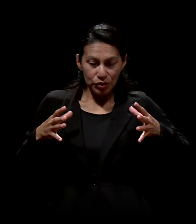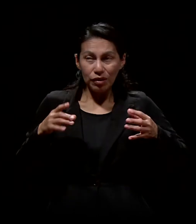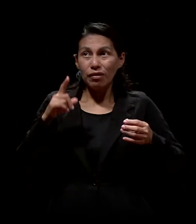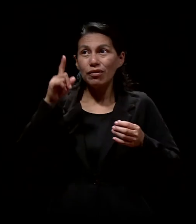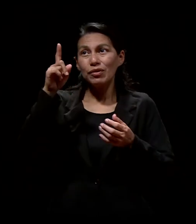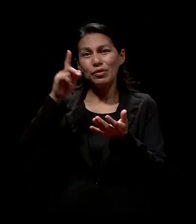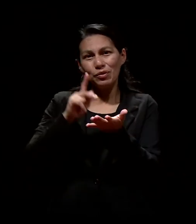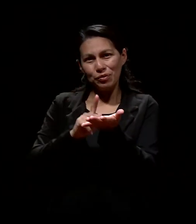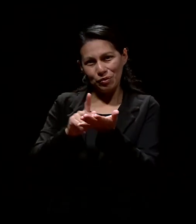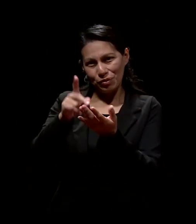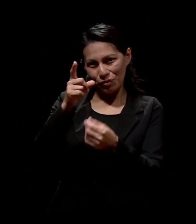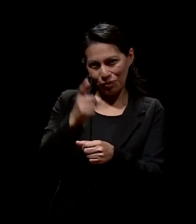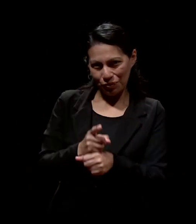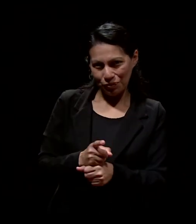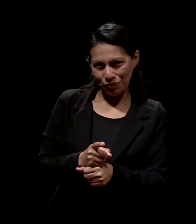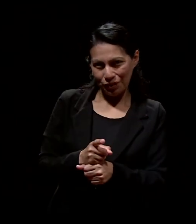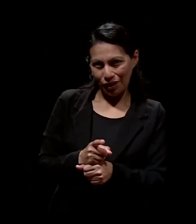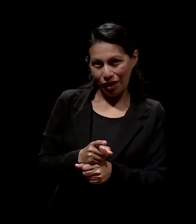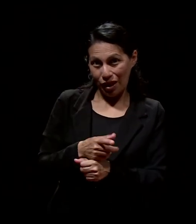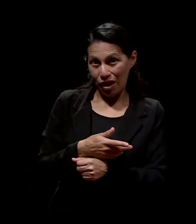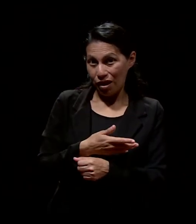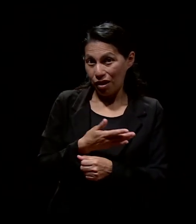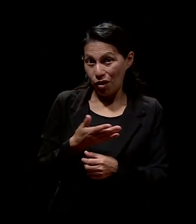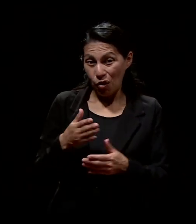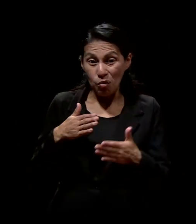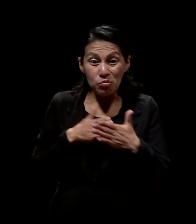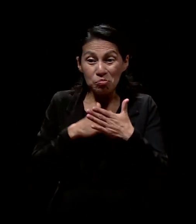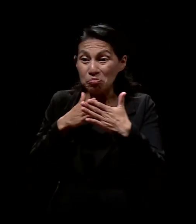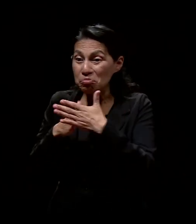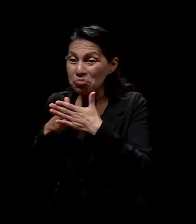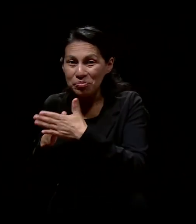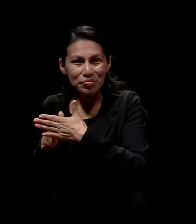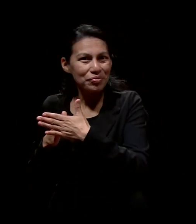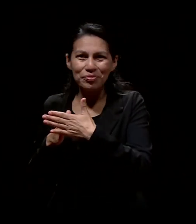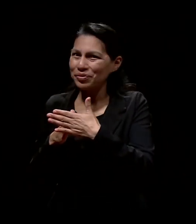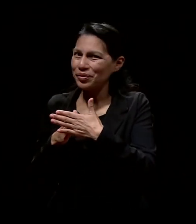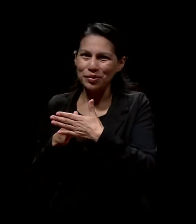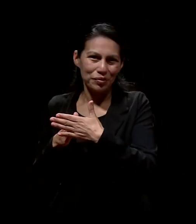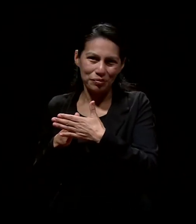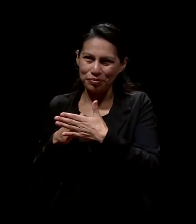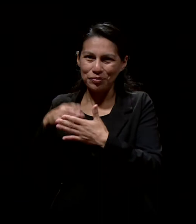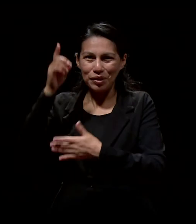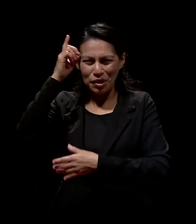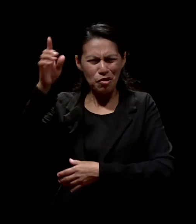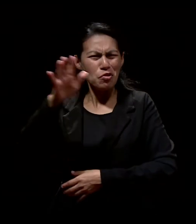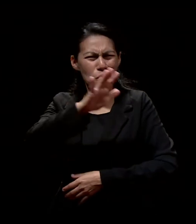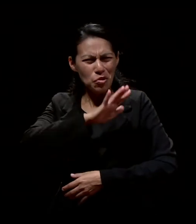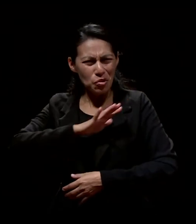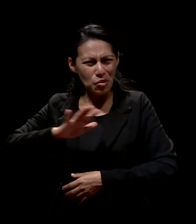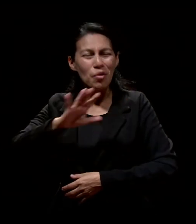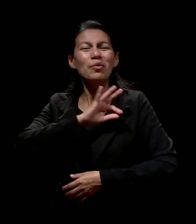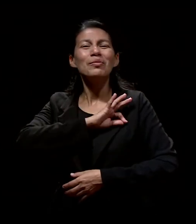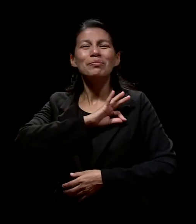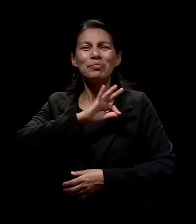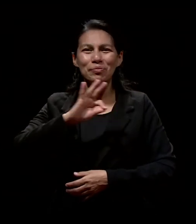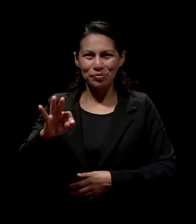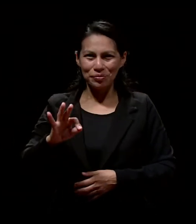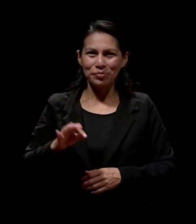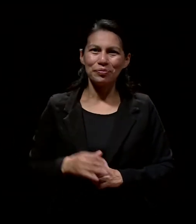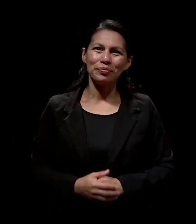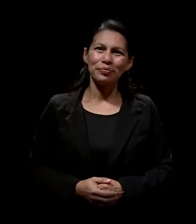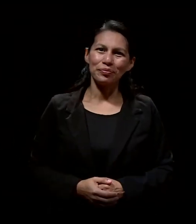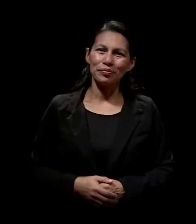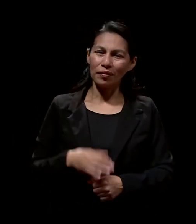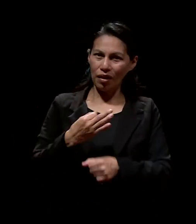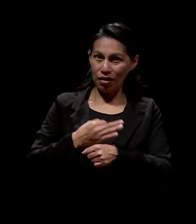simple desenvolvimiento de su voluntad. Y nada nos será imposible, porque Dios es el Dios